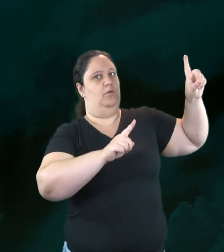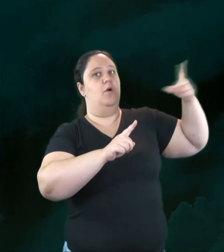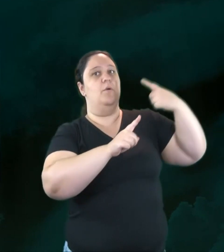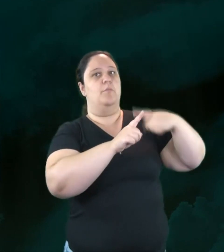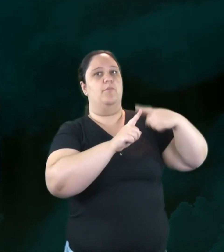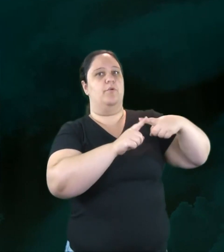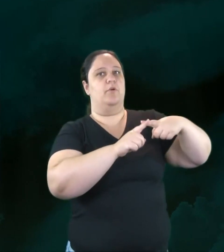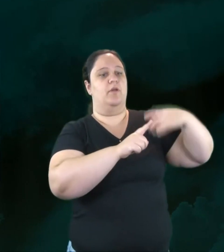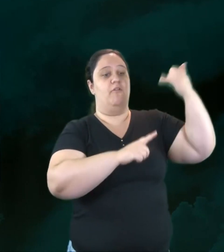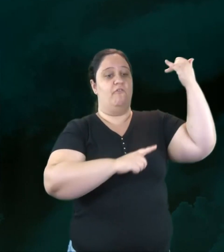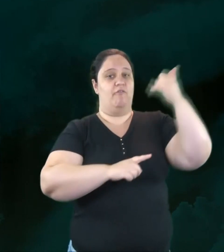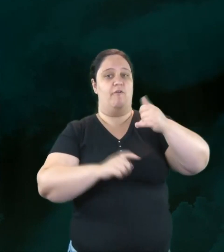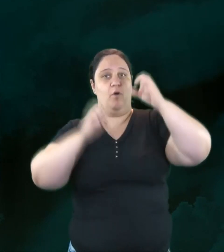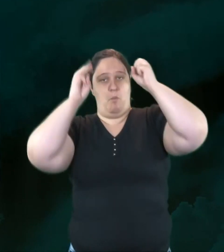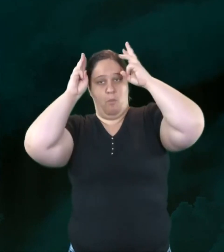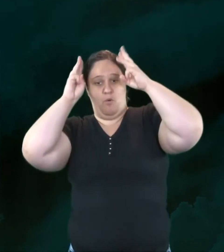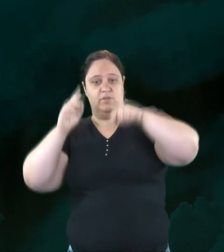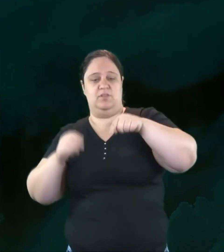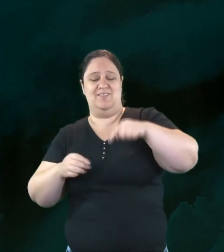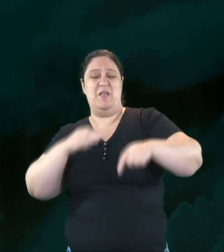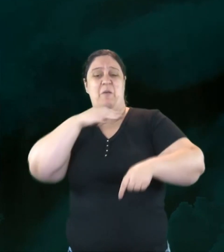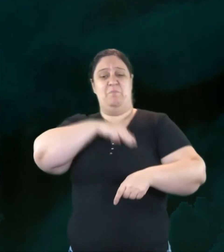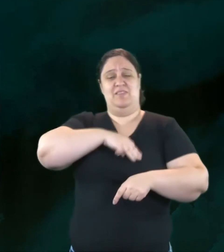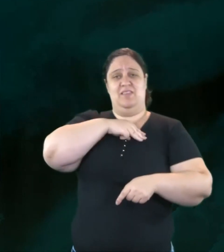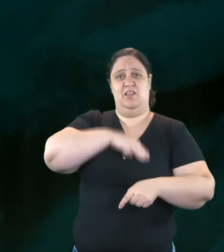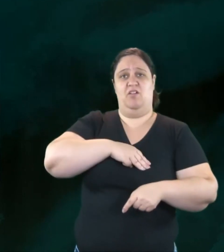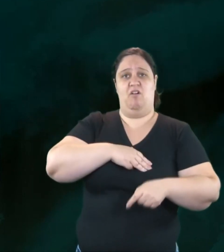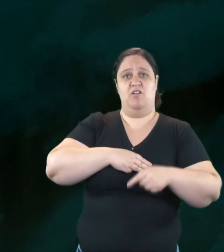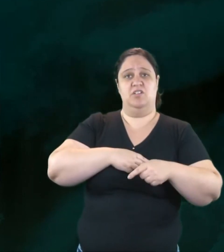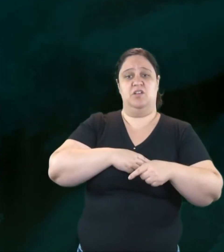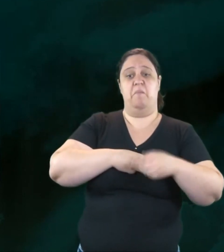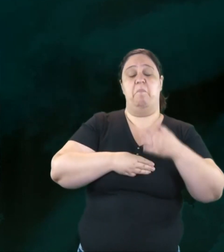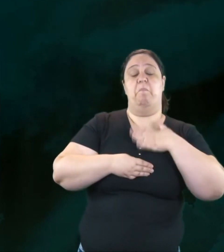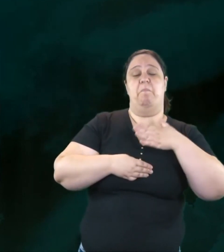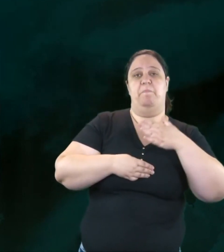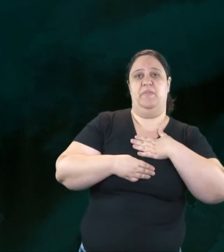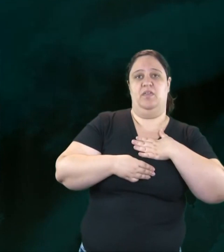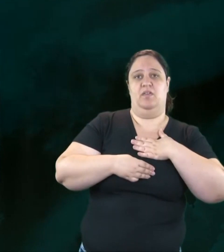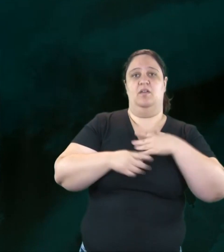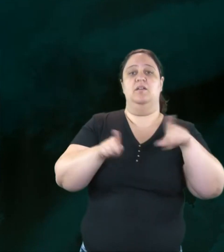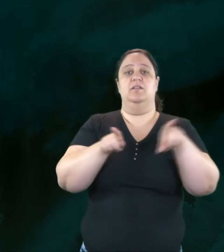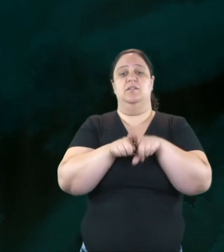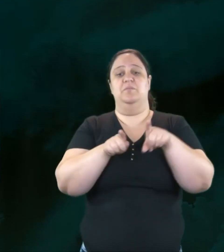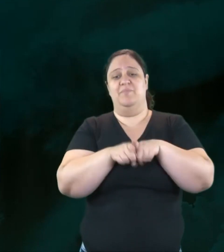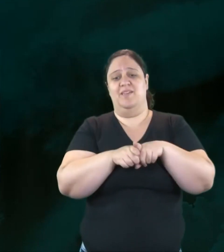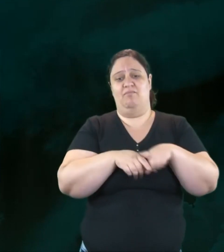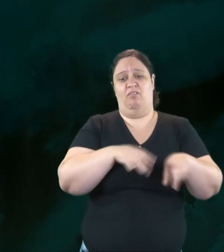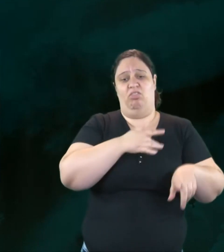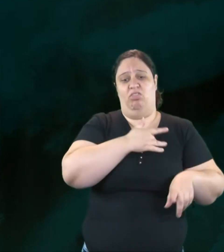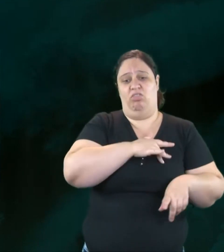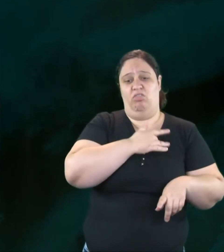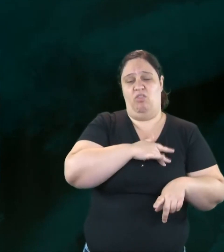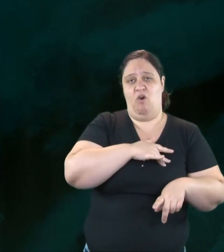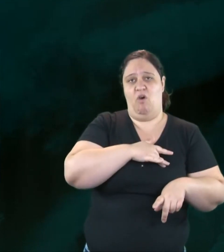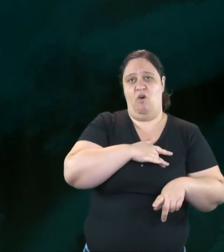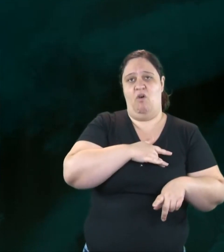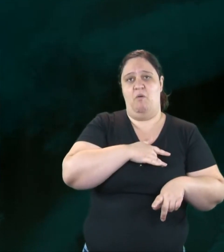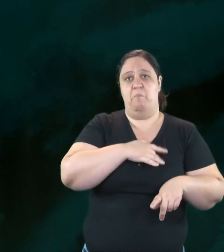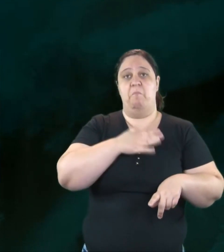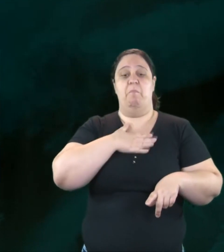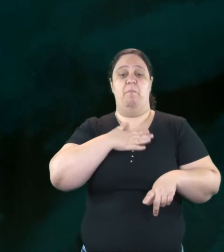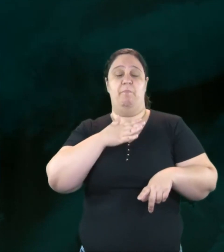terei misericórdia de quem me aprouver ter misericórdia, e compadecer-me-ei de quem me aprouver